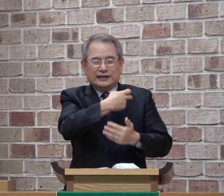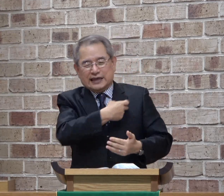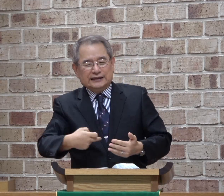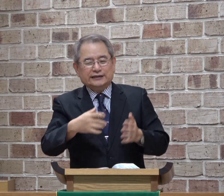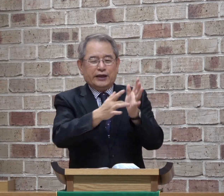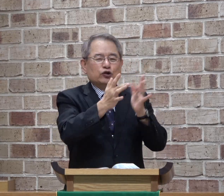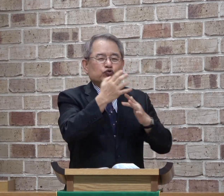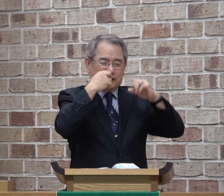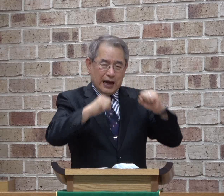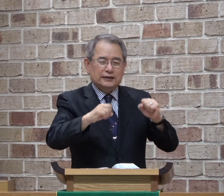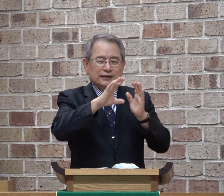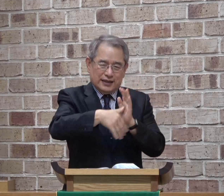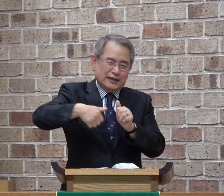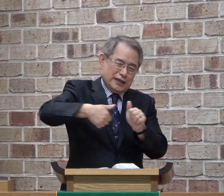아멘.